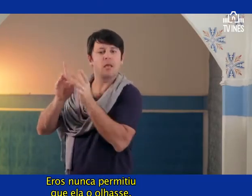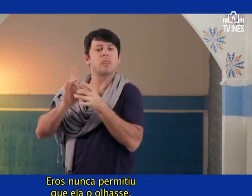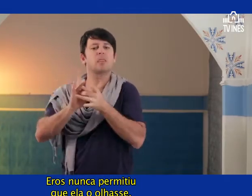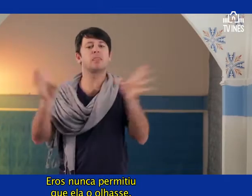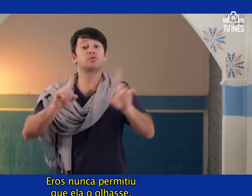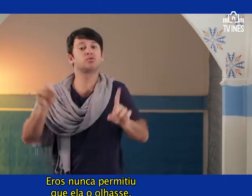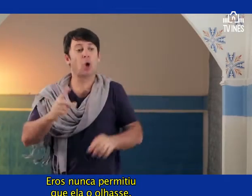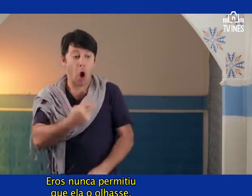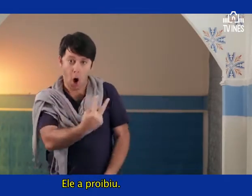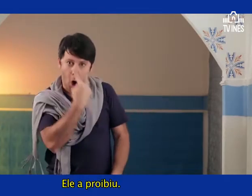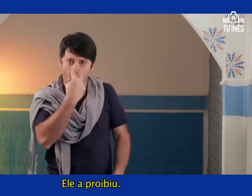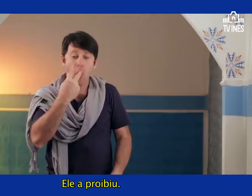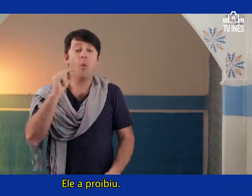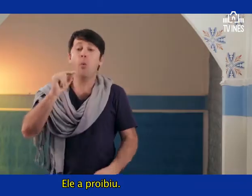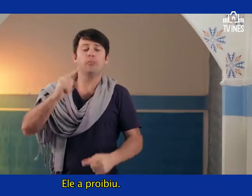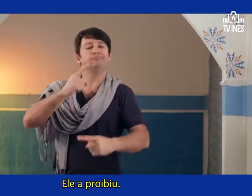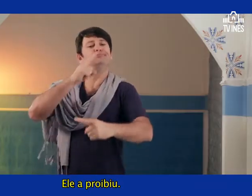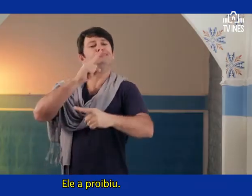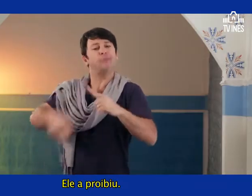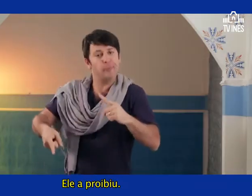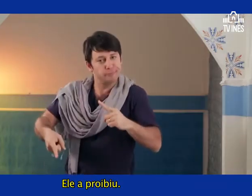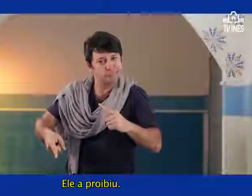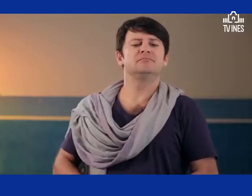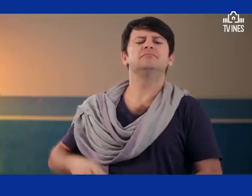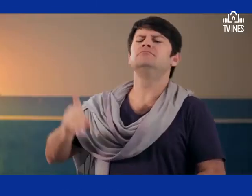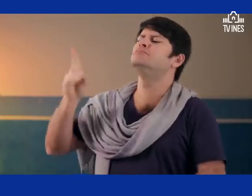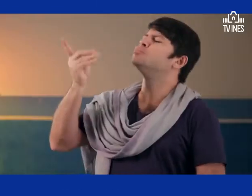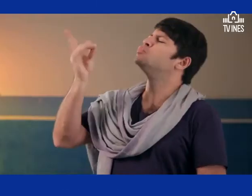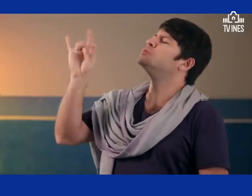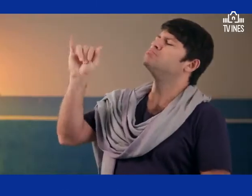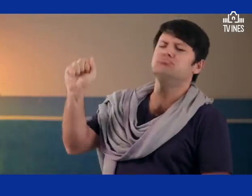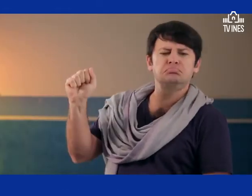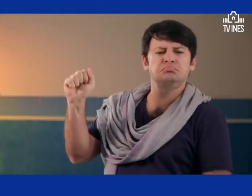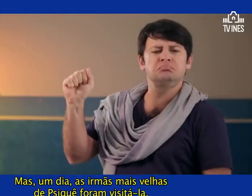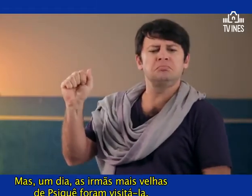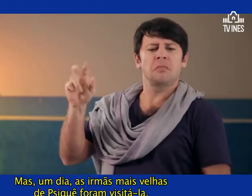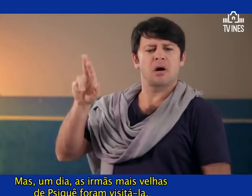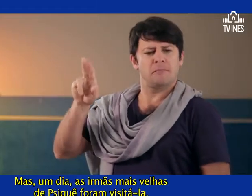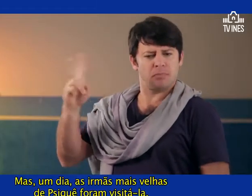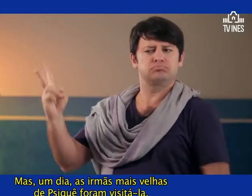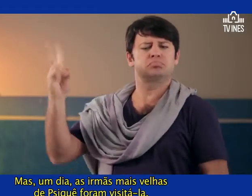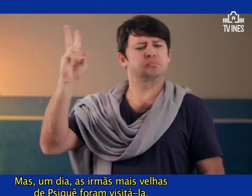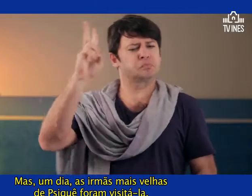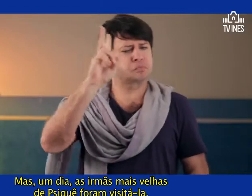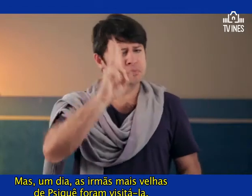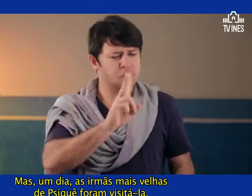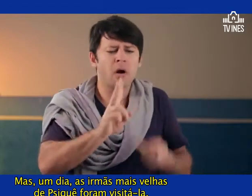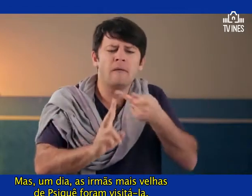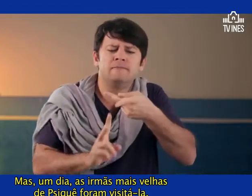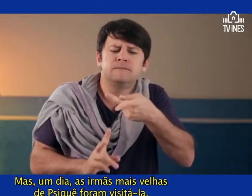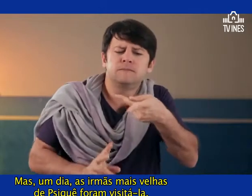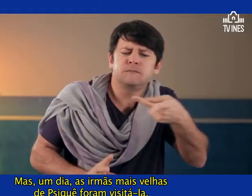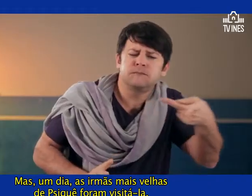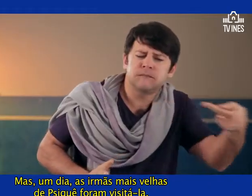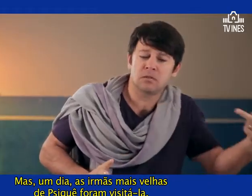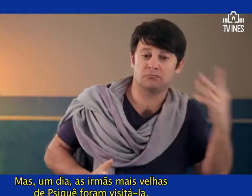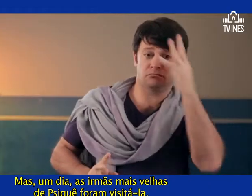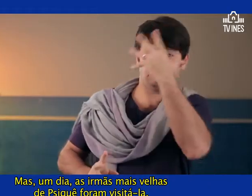ela o olhasse. Ele a proibiu. Mas, um dia, as irmãs mais velhas de